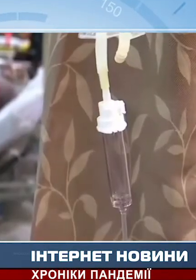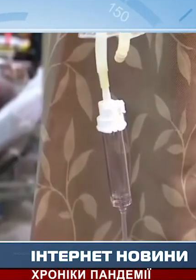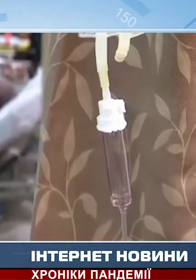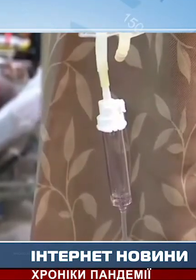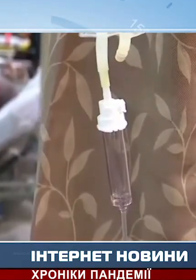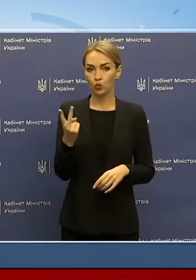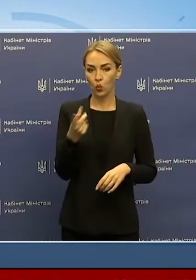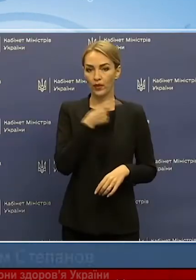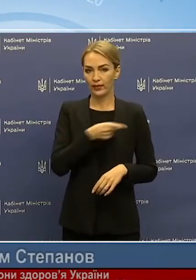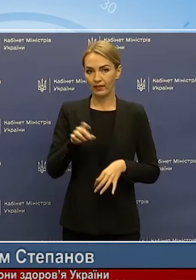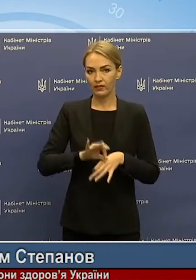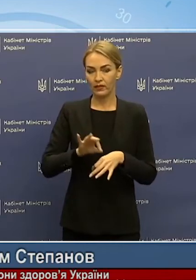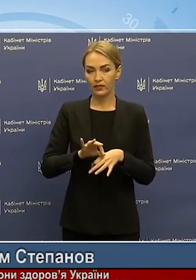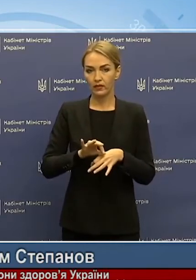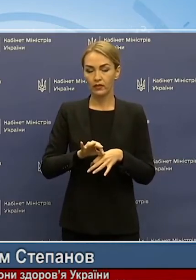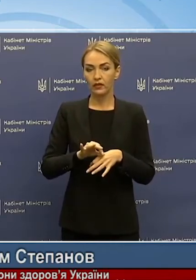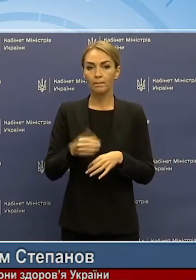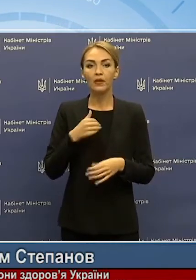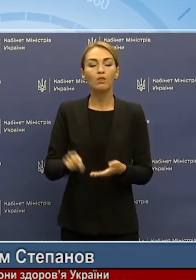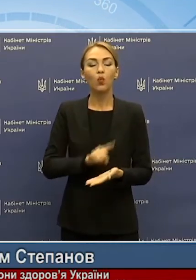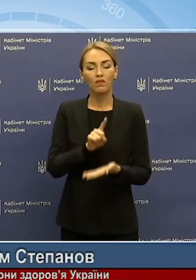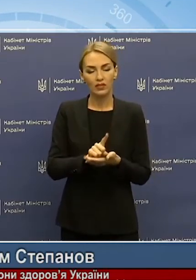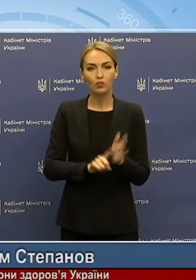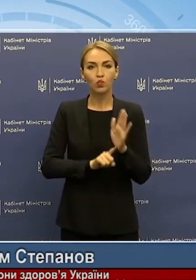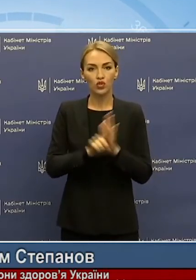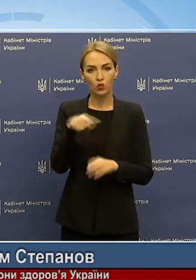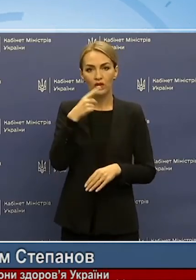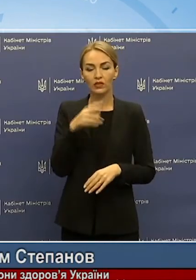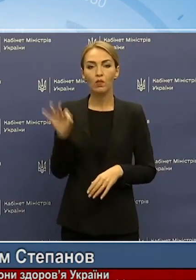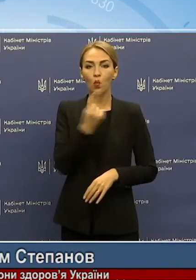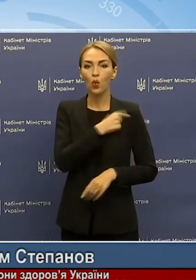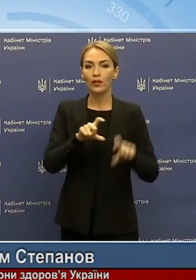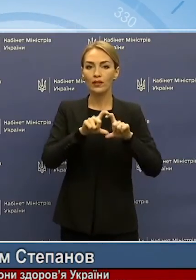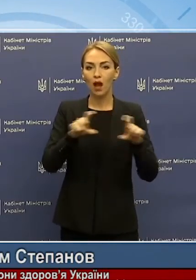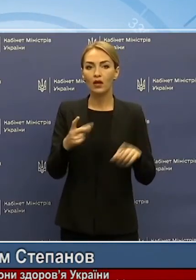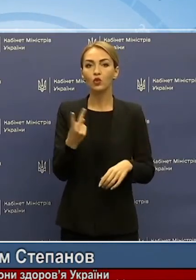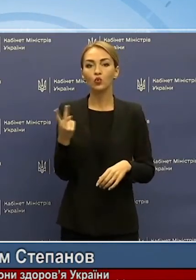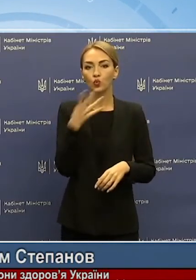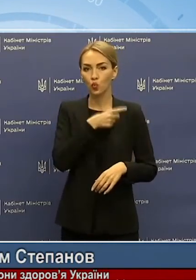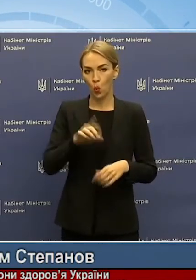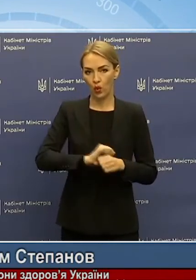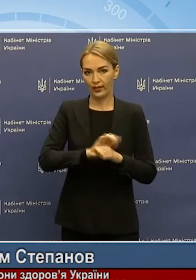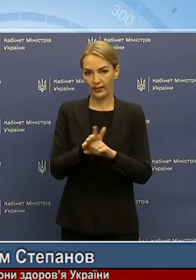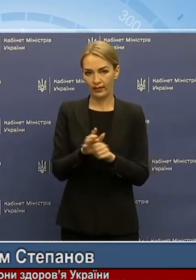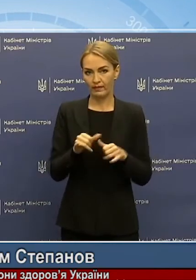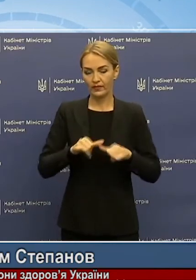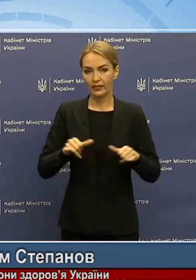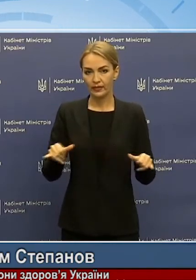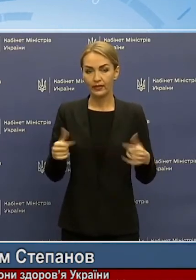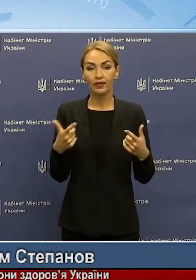другої хвилі. Ми повинні вже почати говорити про лікарні другої хвилі, особливо в деяких регіонах, де ми почали їх